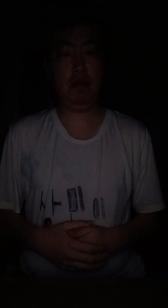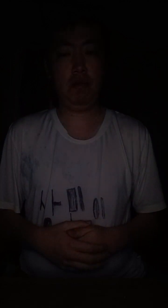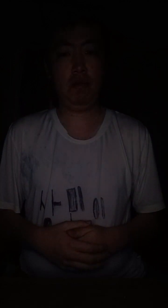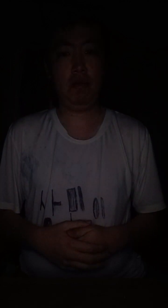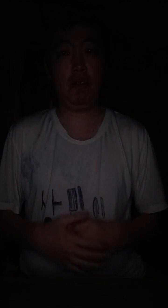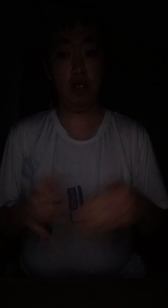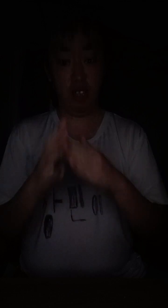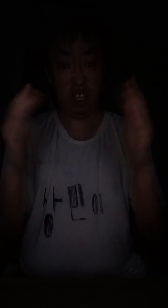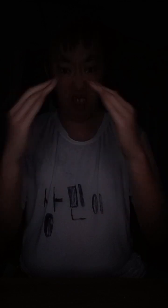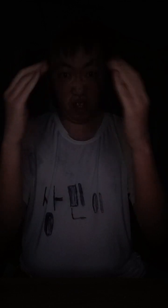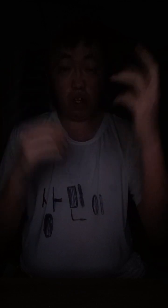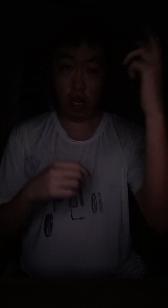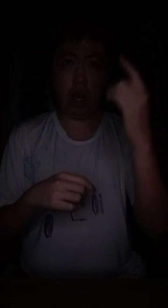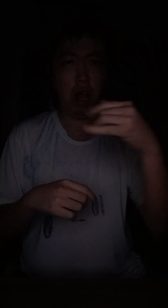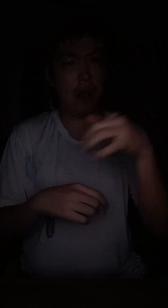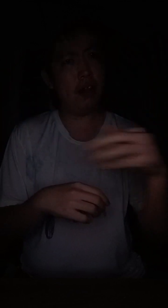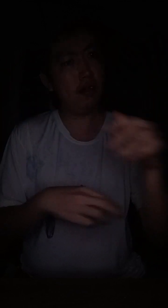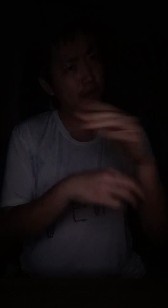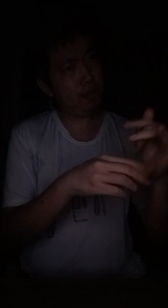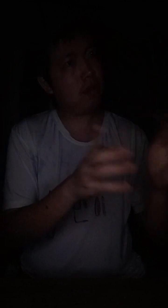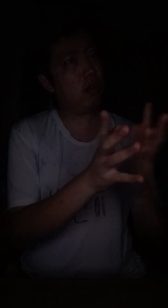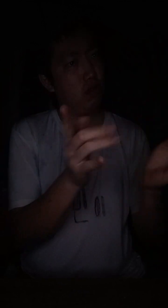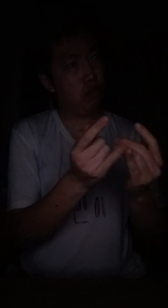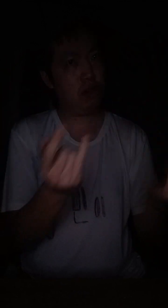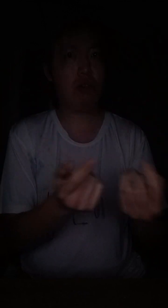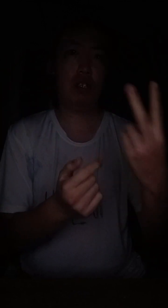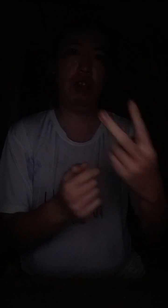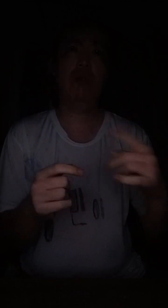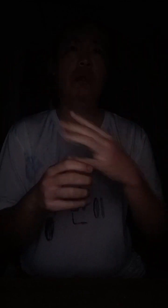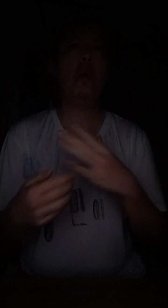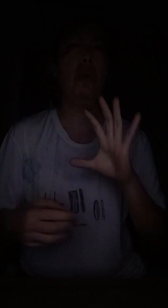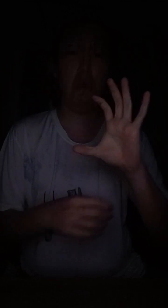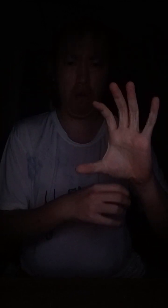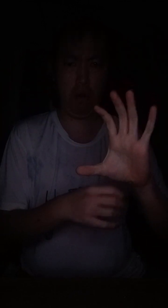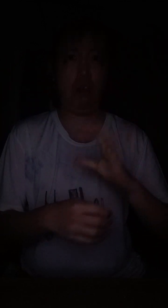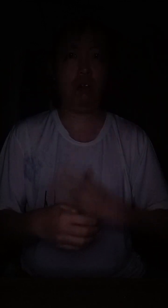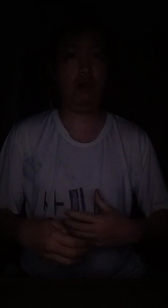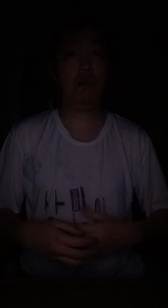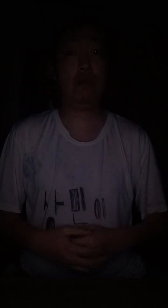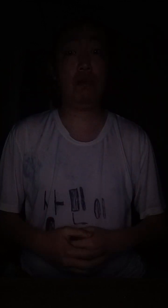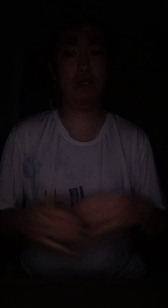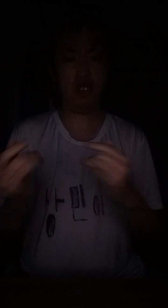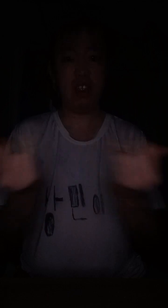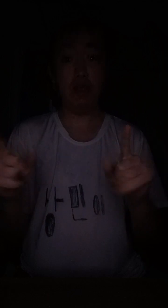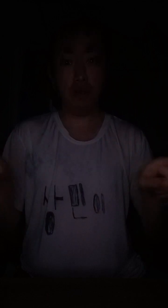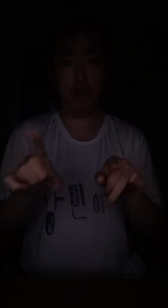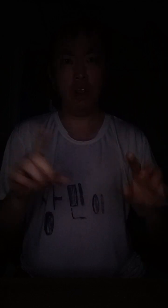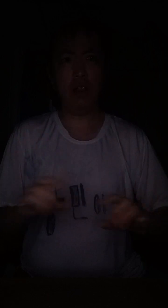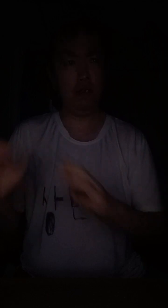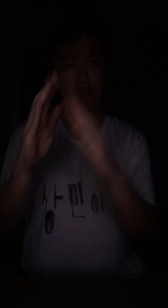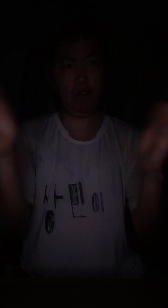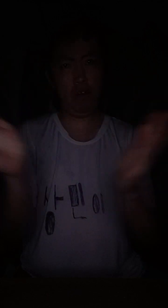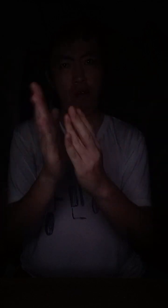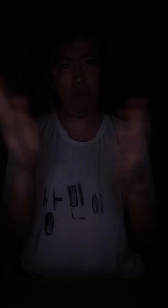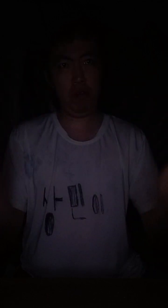A 경사가 몰래카메라를 설치한 곳은 지구대 2층 화장실입니다. 남녀가 같이 쓰고 칸막이로만 나뉘어 있다 보니